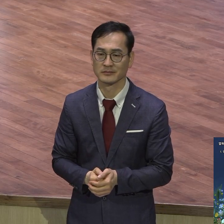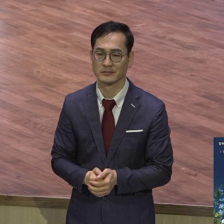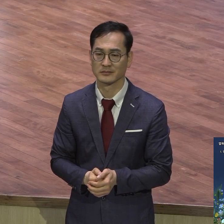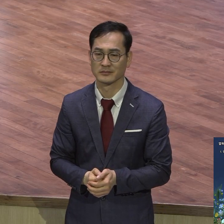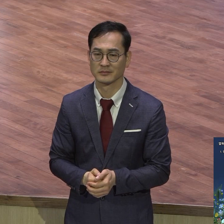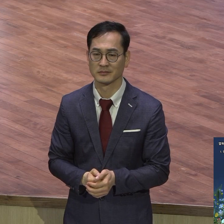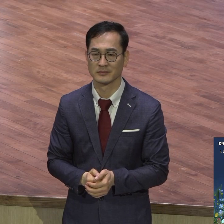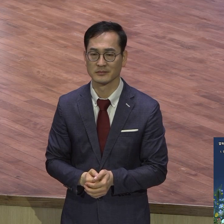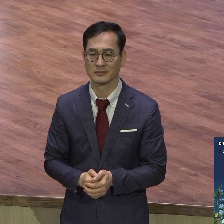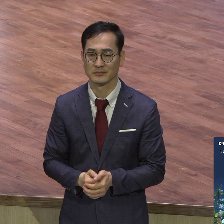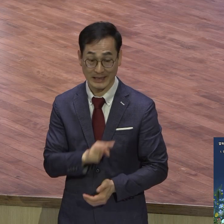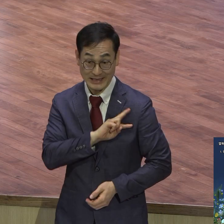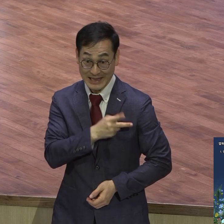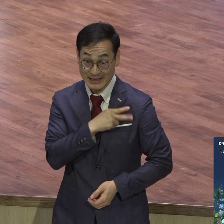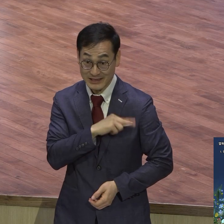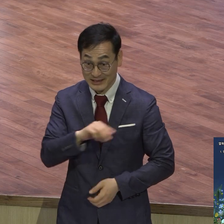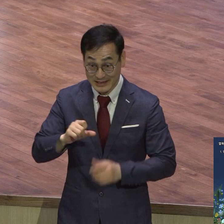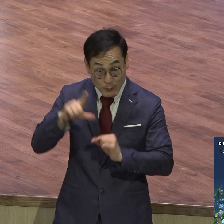그리스도입니다.